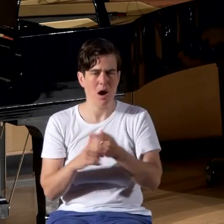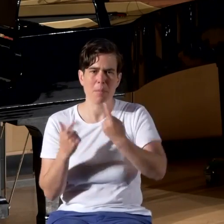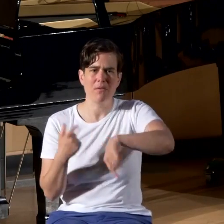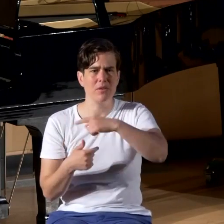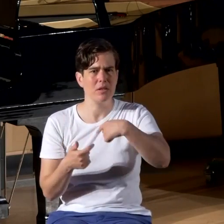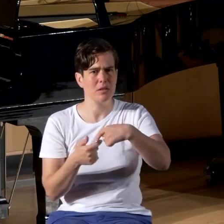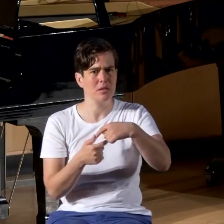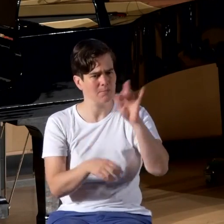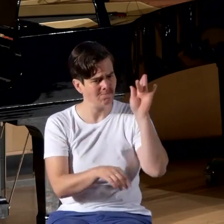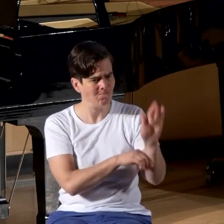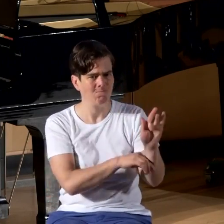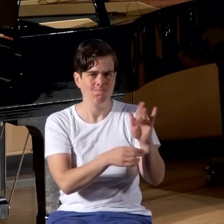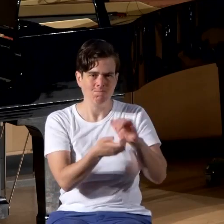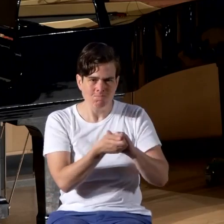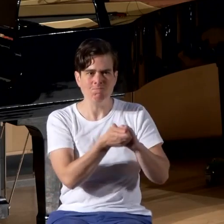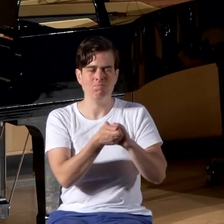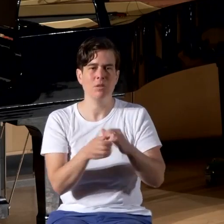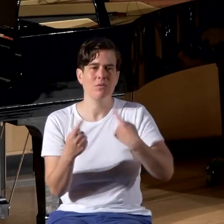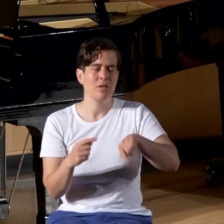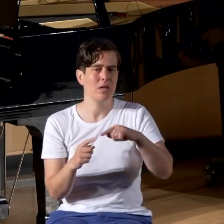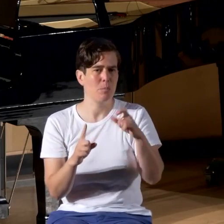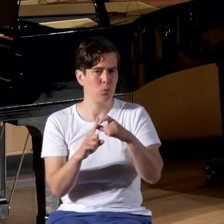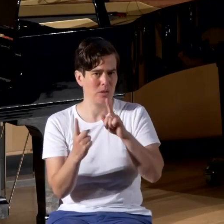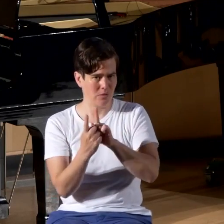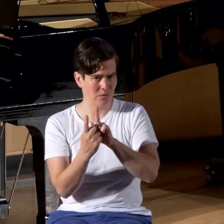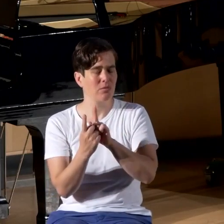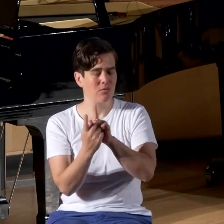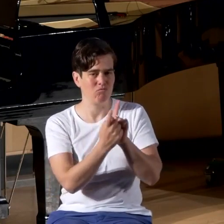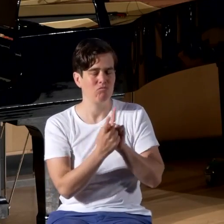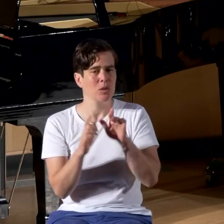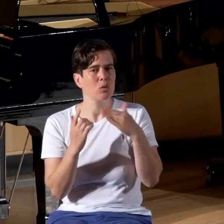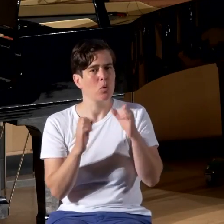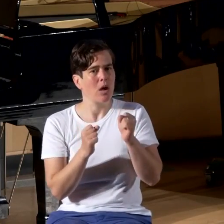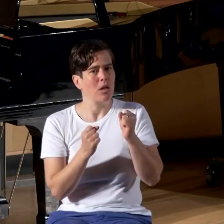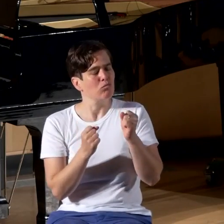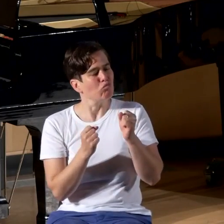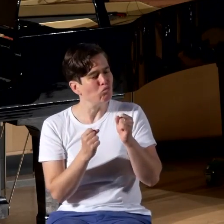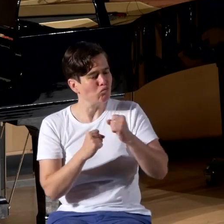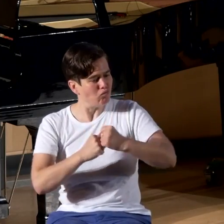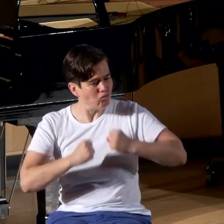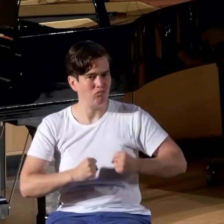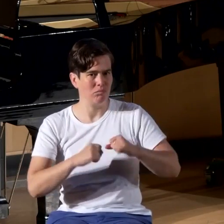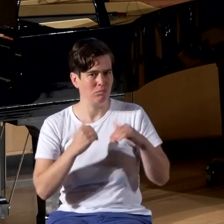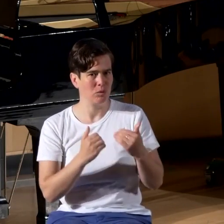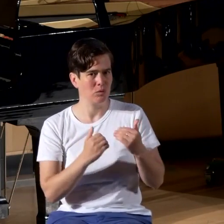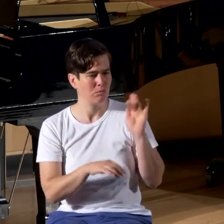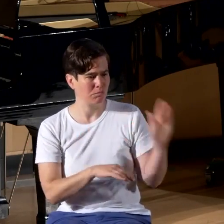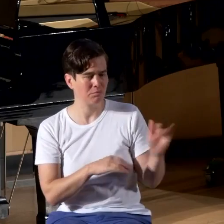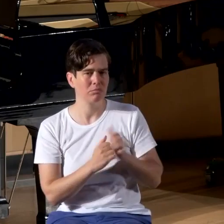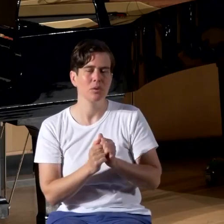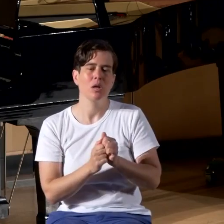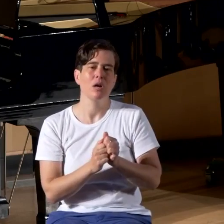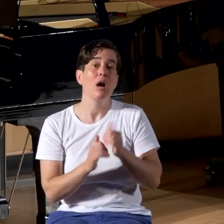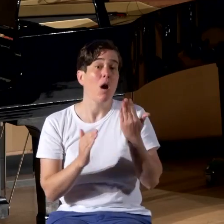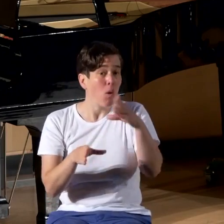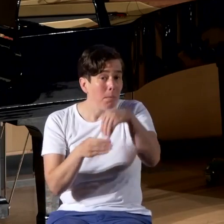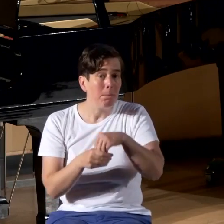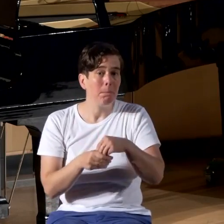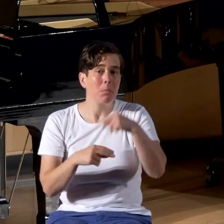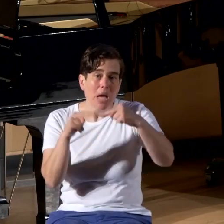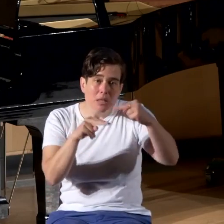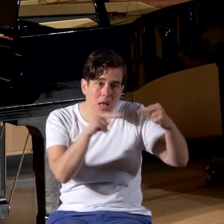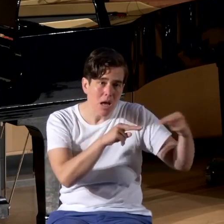positiven Begegnungen können wir dafür sorgen. Dazu gehört auch, dass wir uns gegenseitig näher kennenlernen, auch den